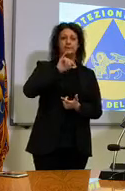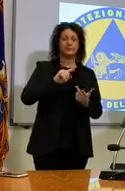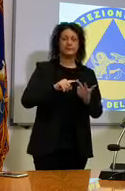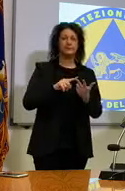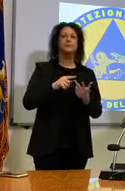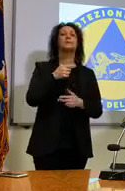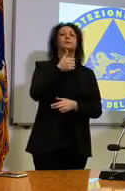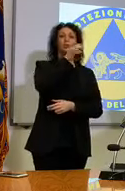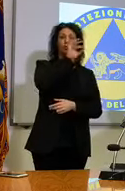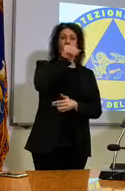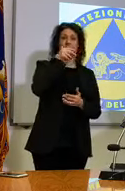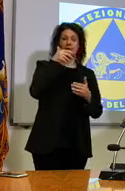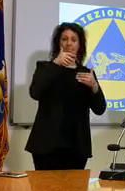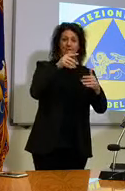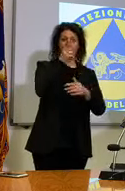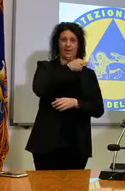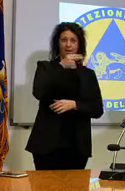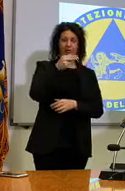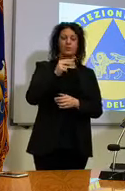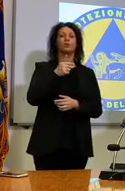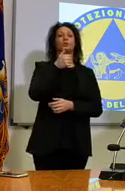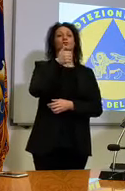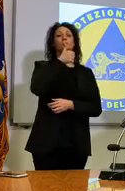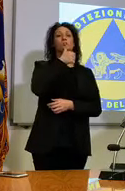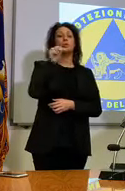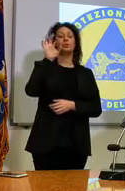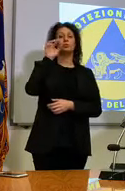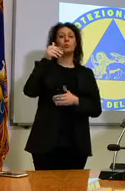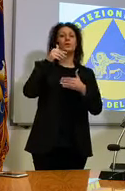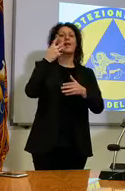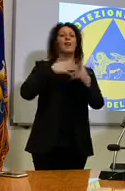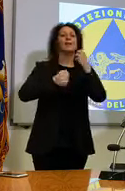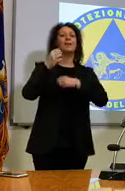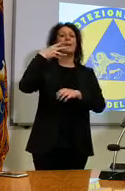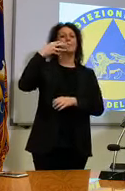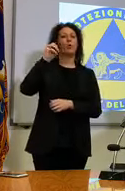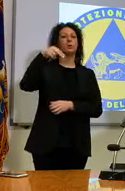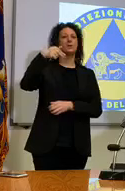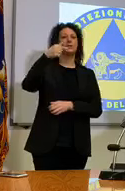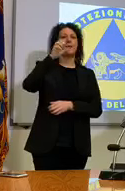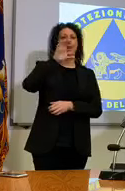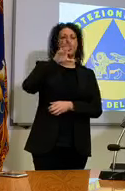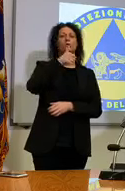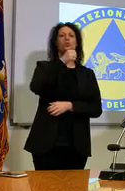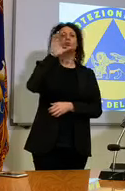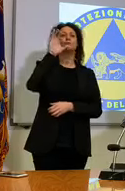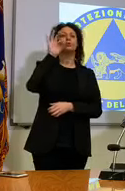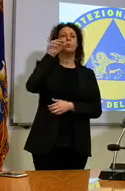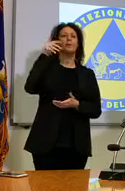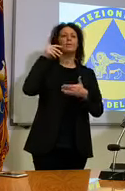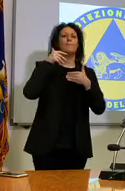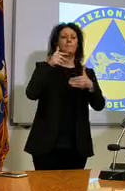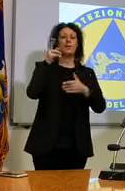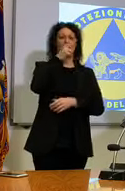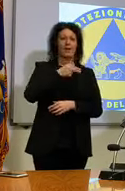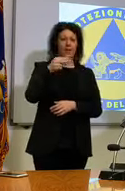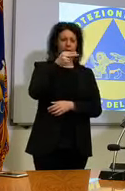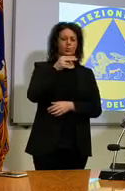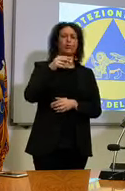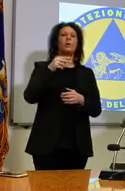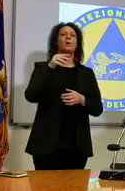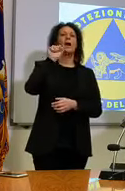180.000 euro Fondazione Ferrari Sonlus, 150.000 euro Latteria Montello, 150.000 euro Federlegno